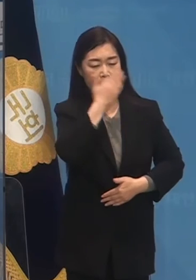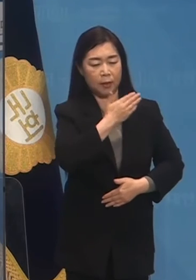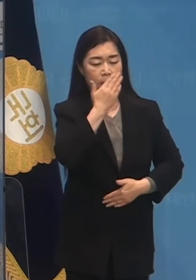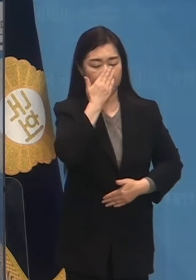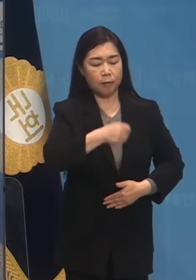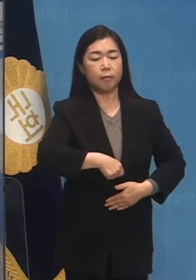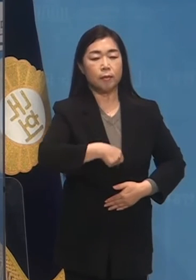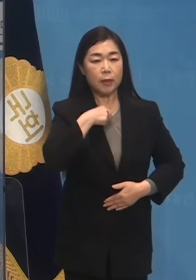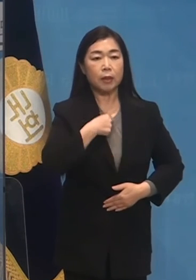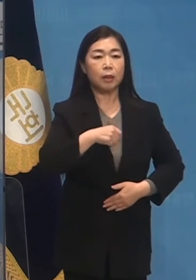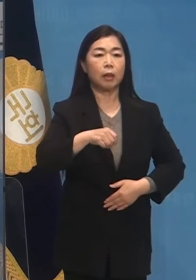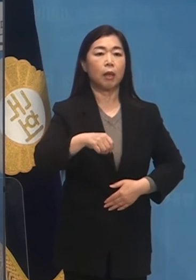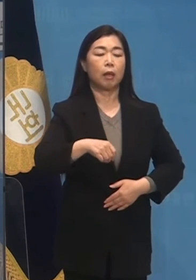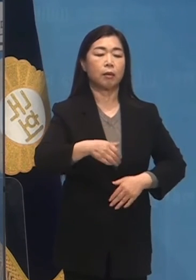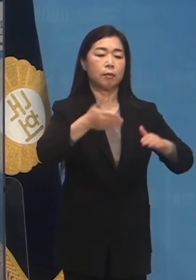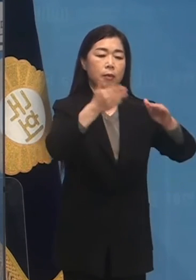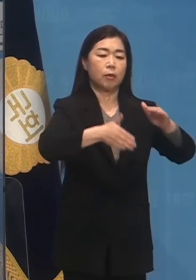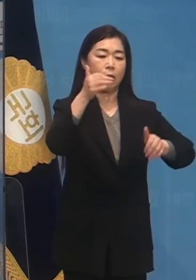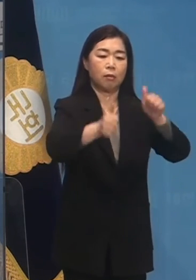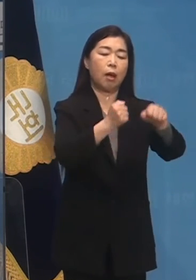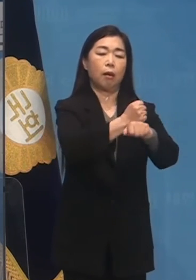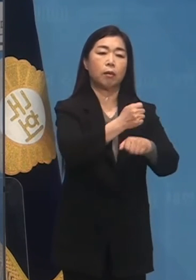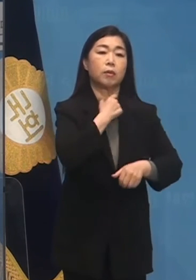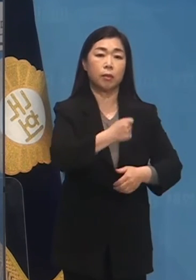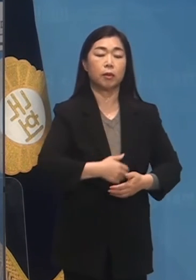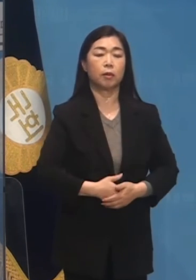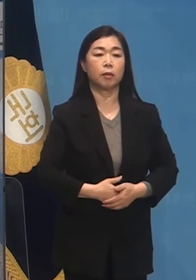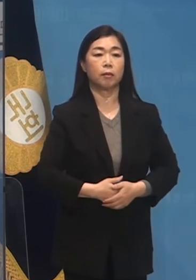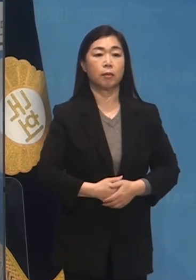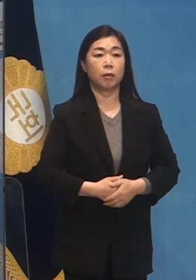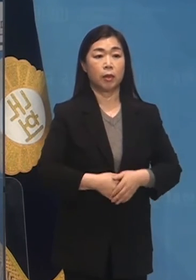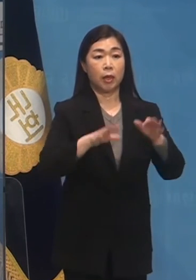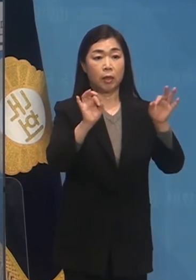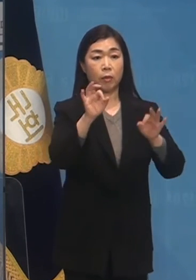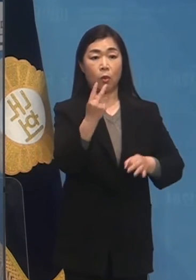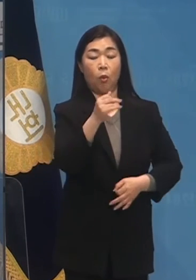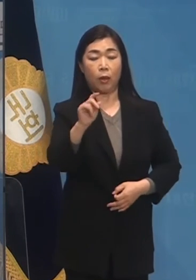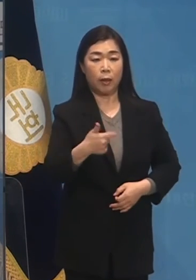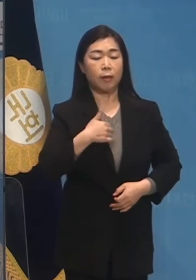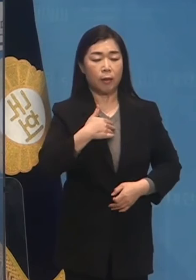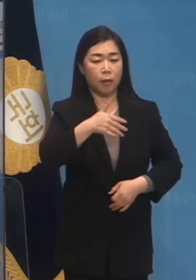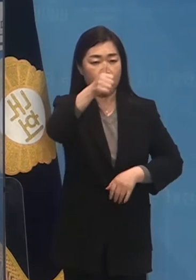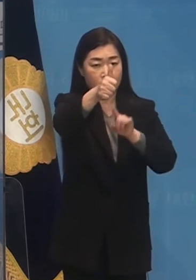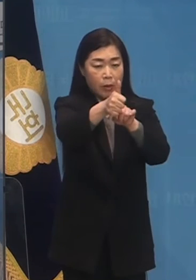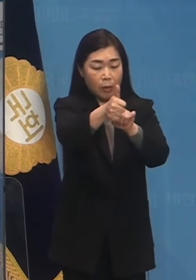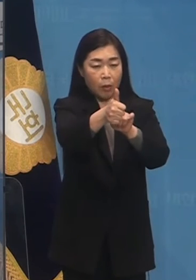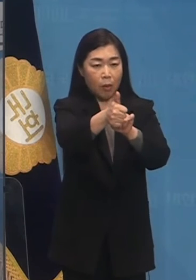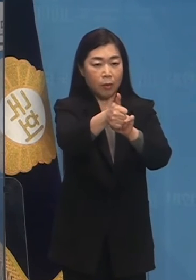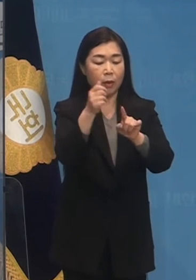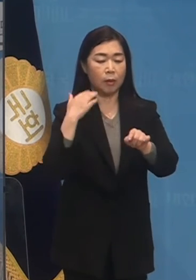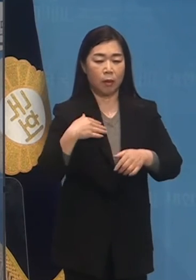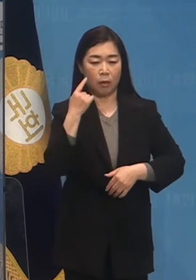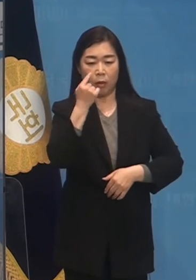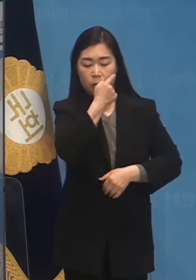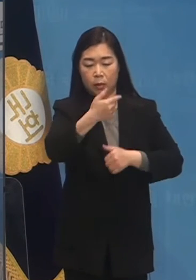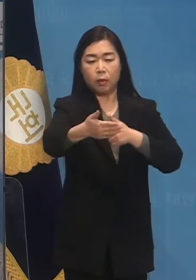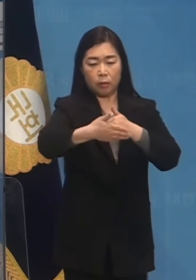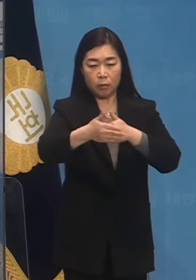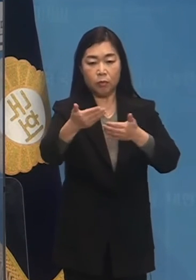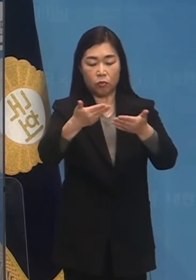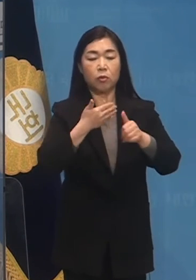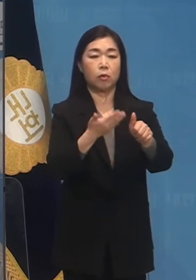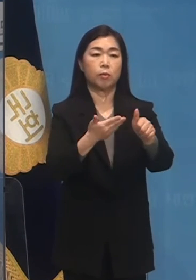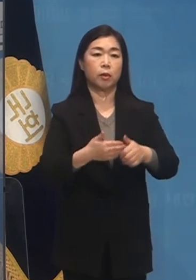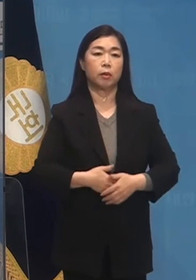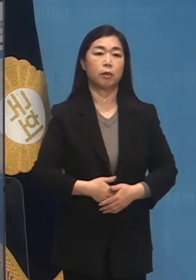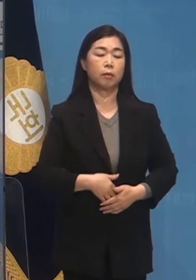해보고자 합니다. 이재명이 아닌 김영환을 주연으로 세우고 검증을 받고 싶습니다.